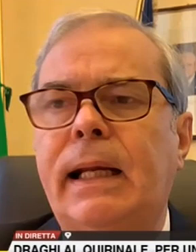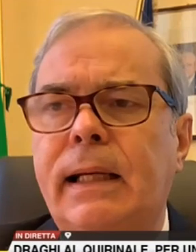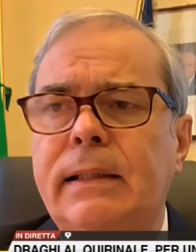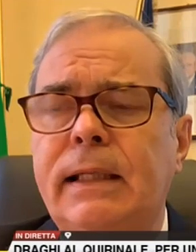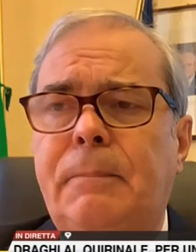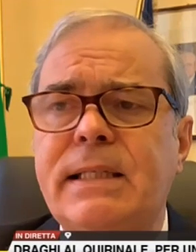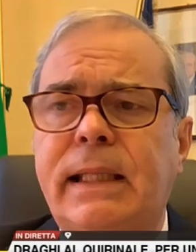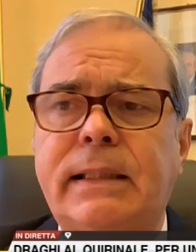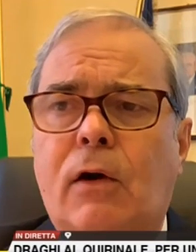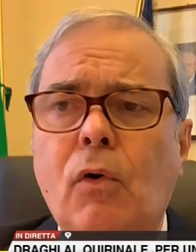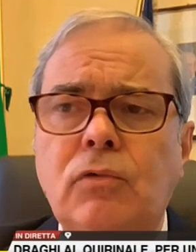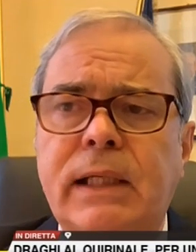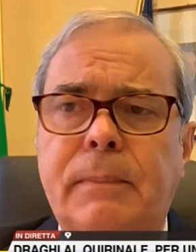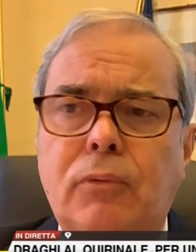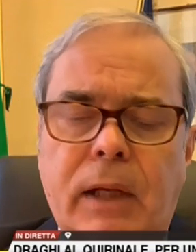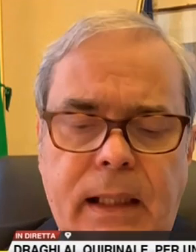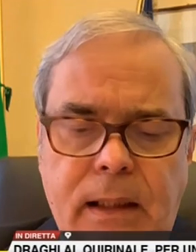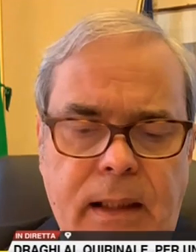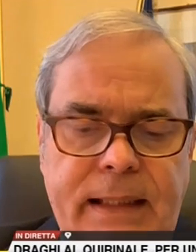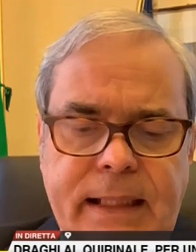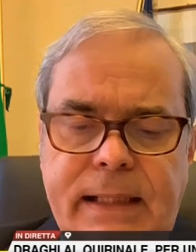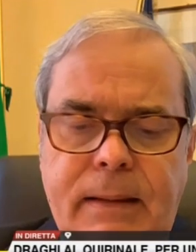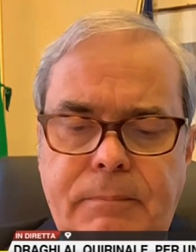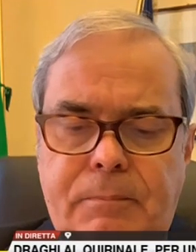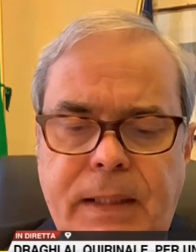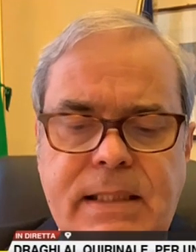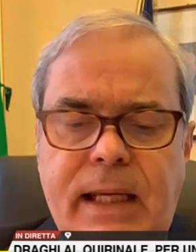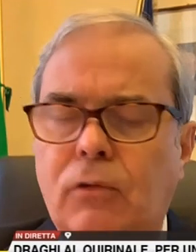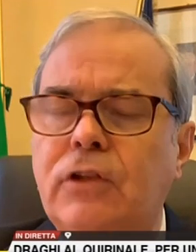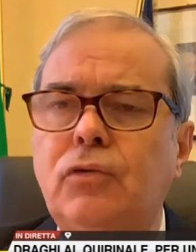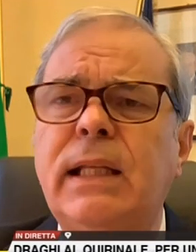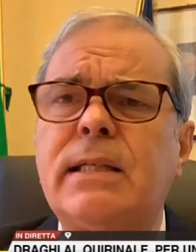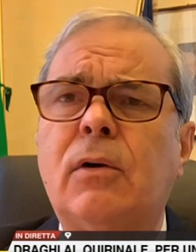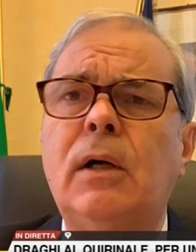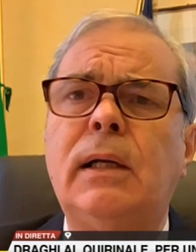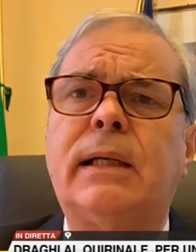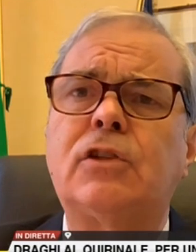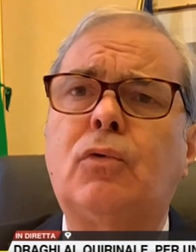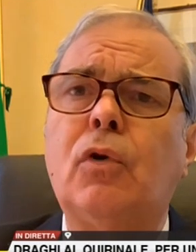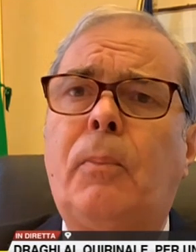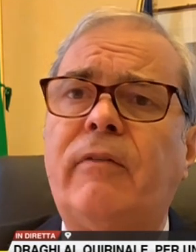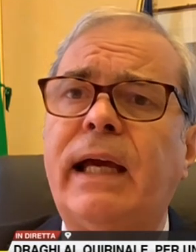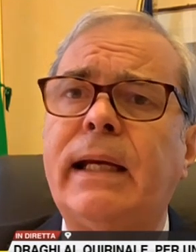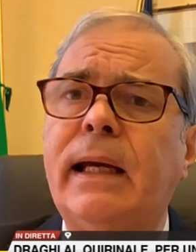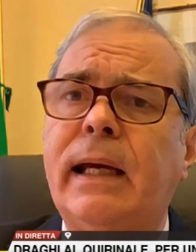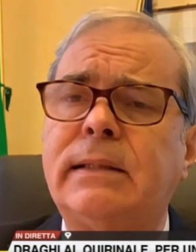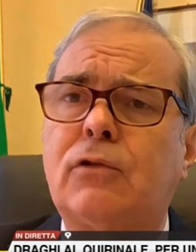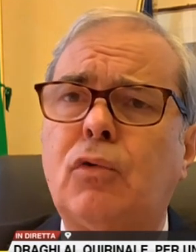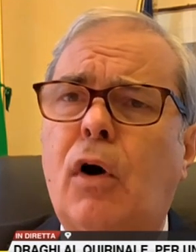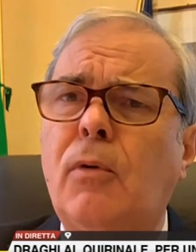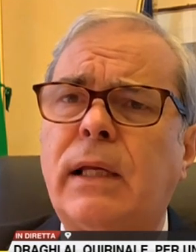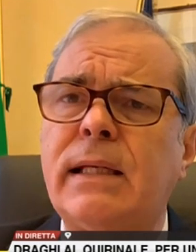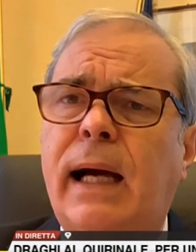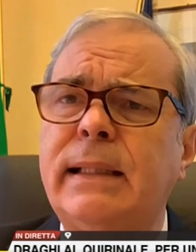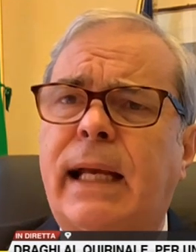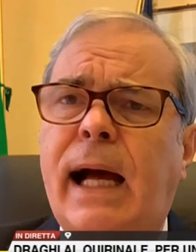per il Presidente Conte, che pure al di là del pensiero, del giudizio che ciascuno può avere, è stato un